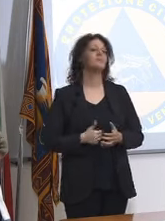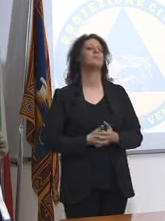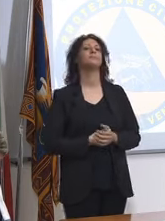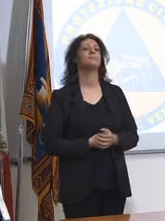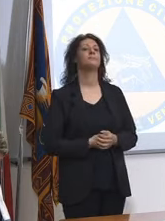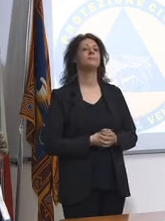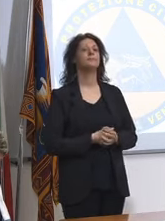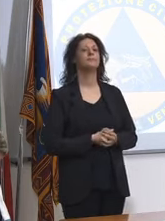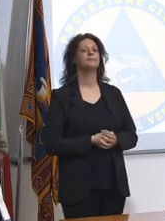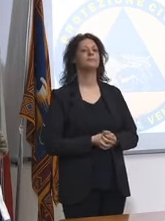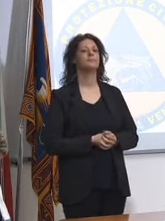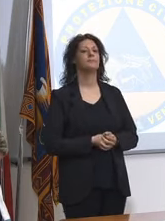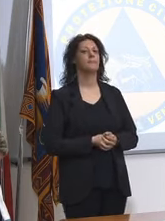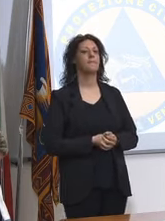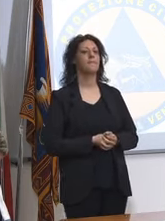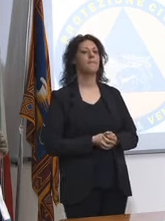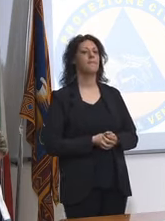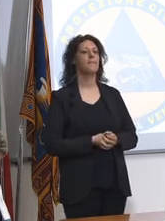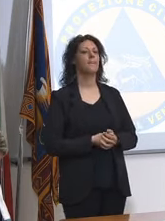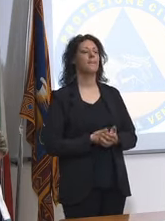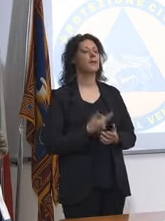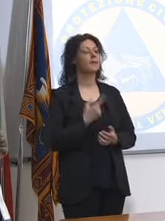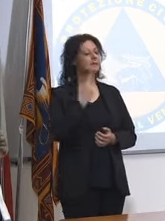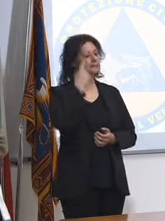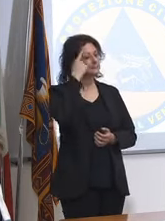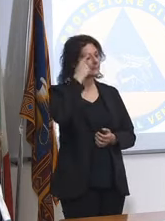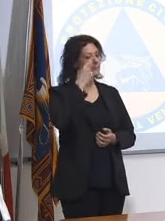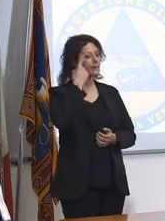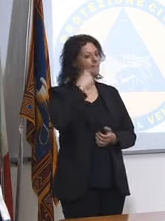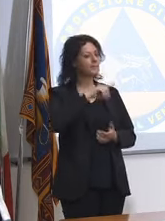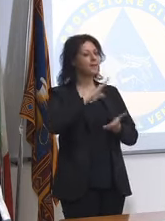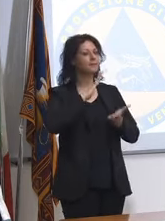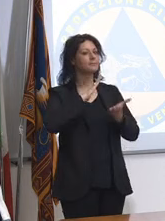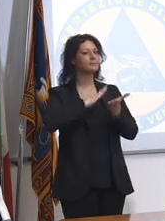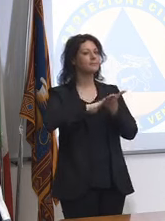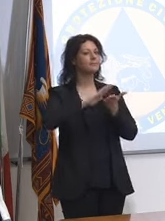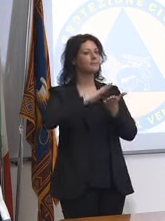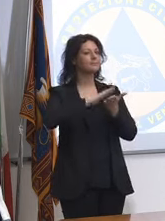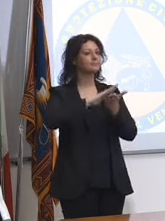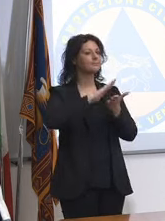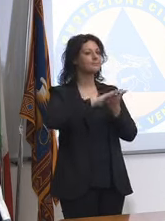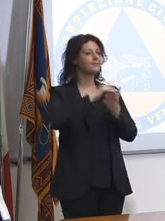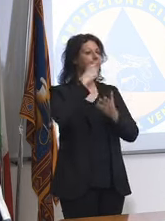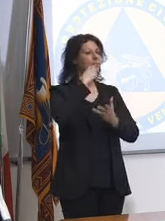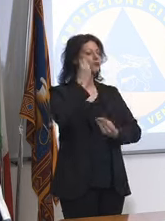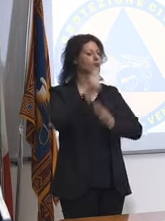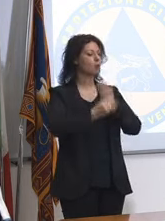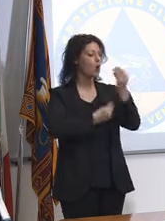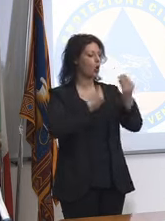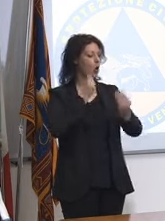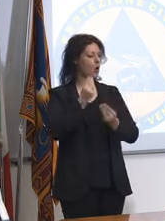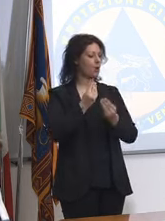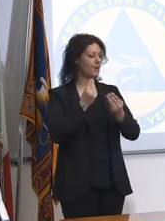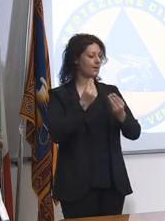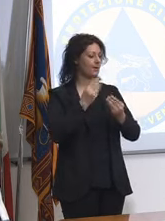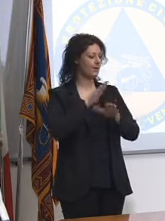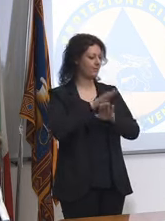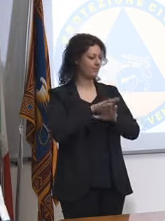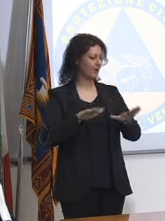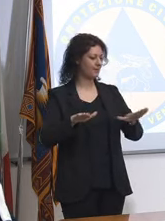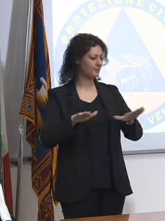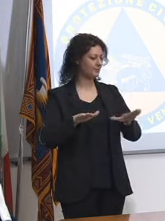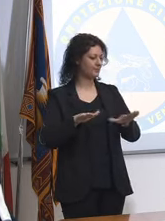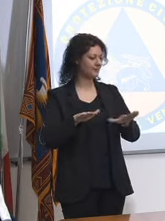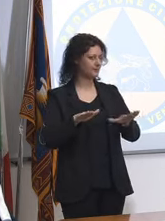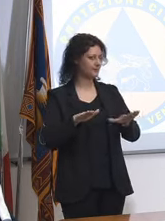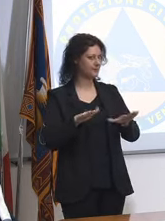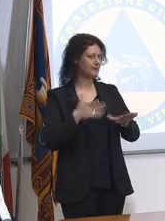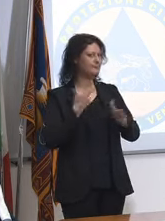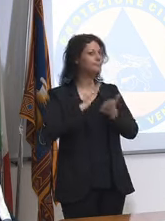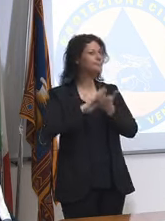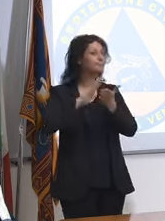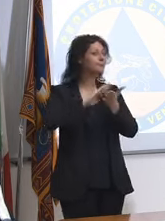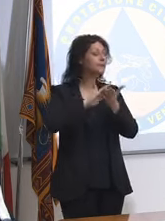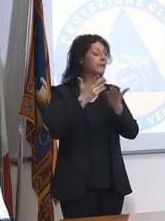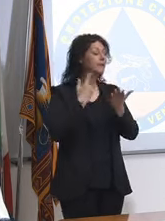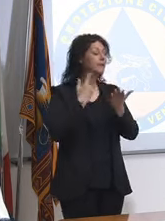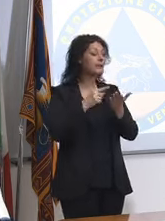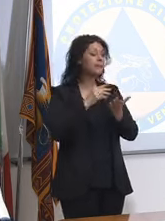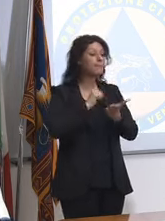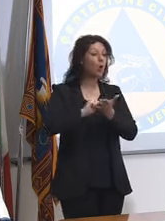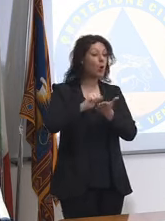dicono, per quanto attiene alla sanificazione dei playground, dei parchi giochi per bimbi comunali, che questo comporterebbe dei